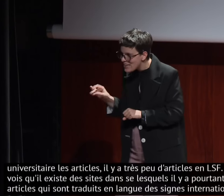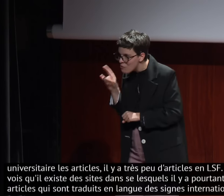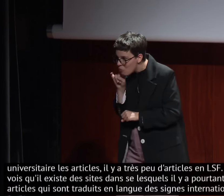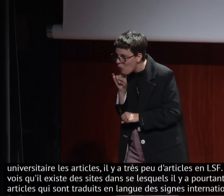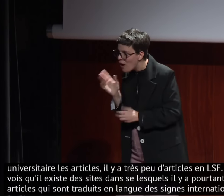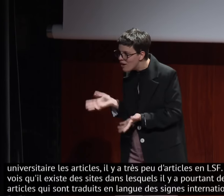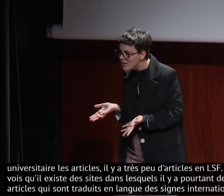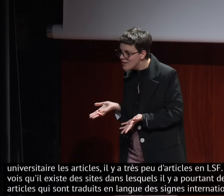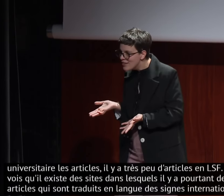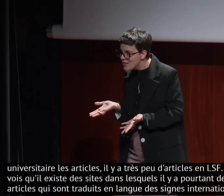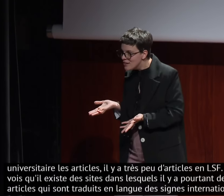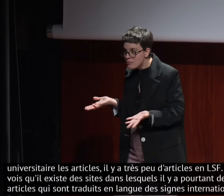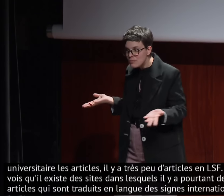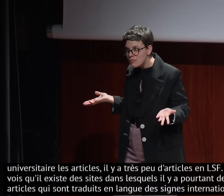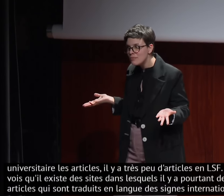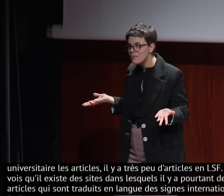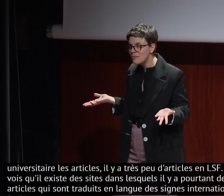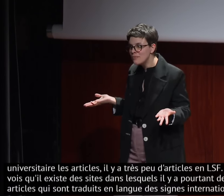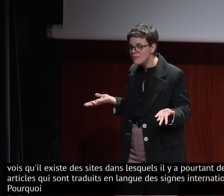Donc